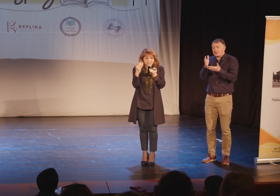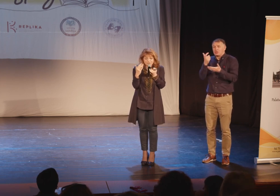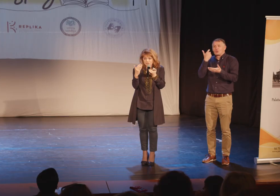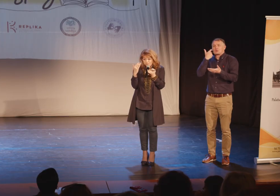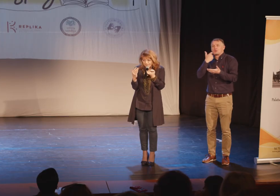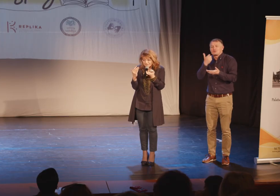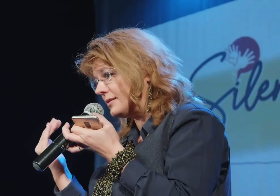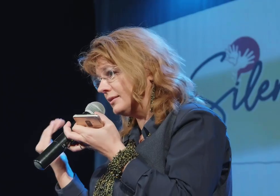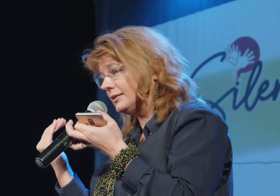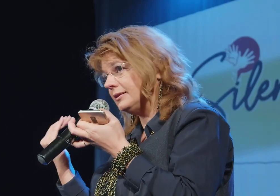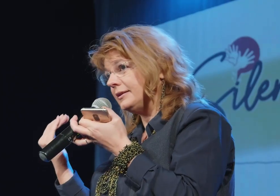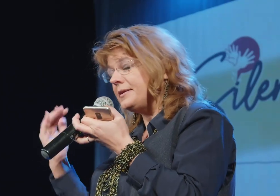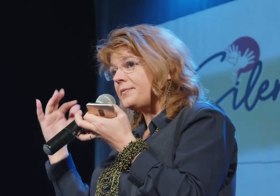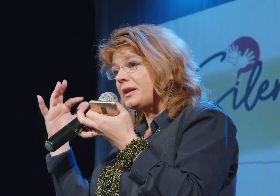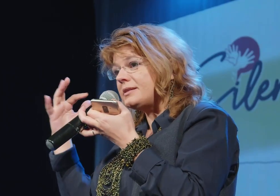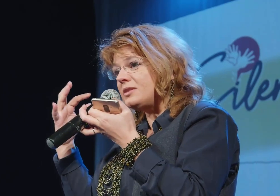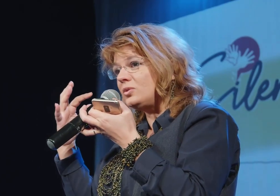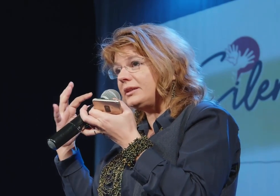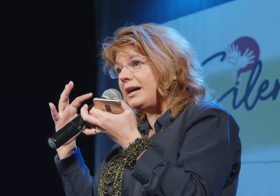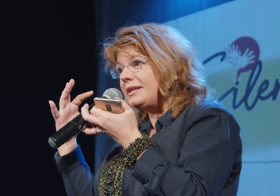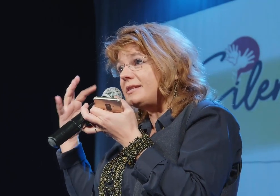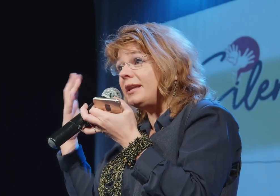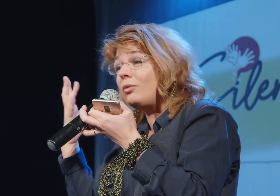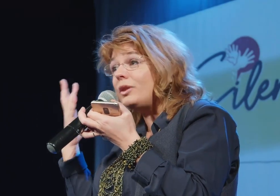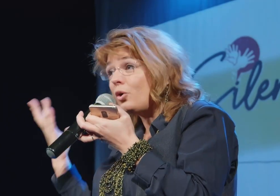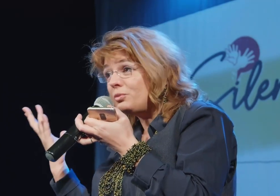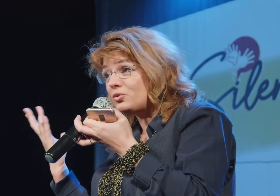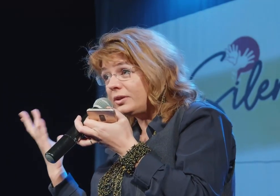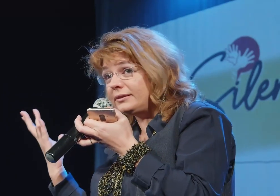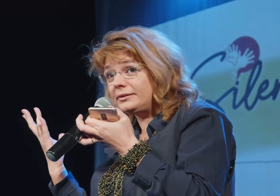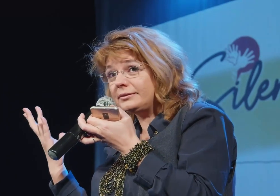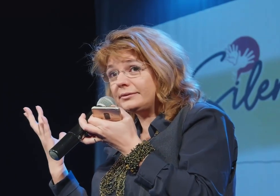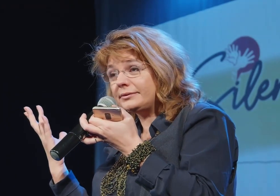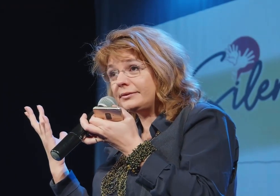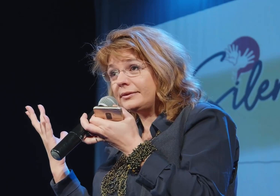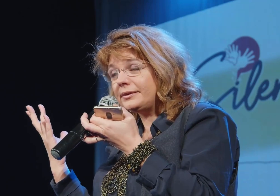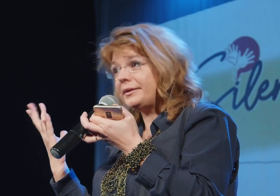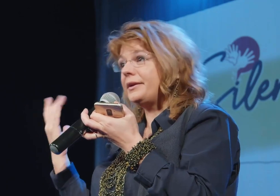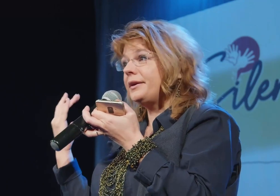știam exact pe ce apasă, în sensul în care îl țineau neobișnuit.